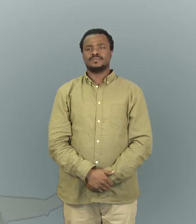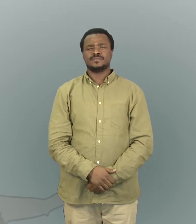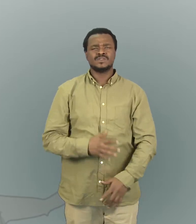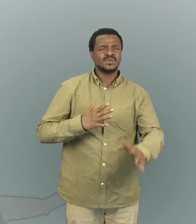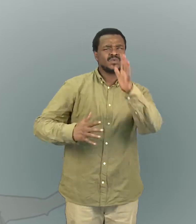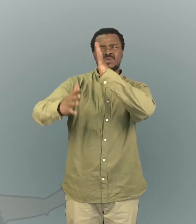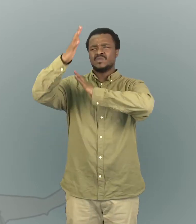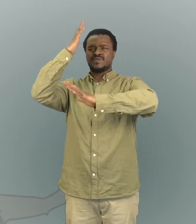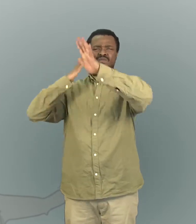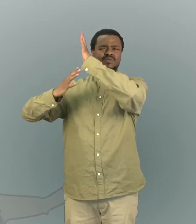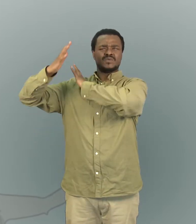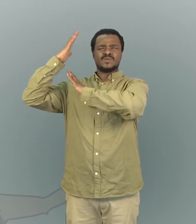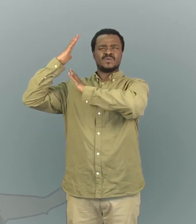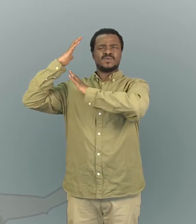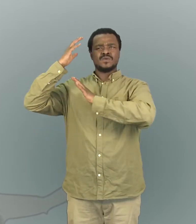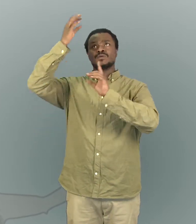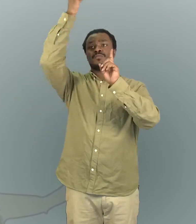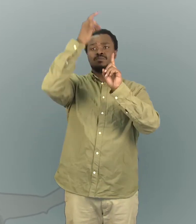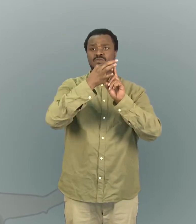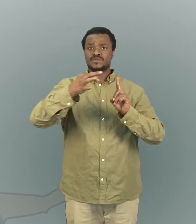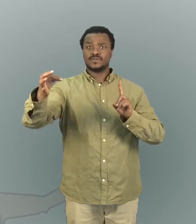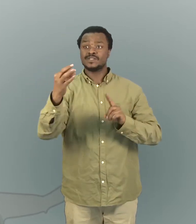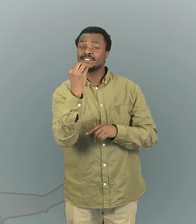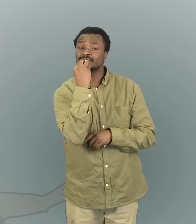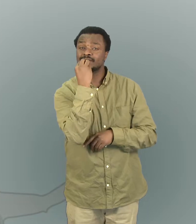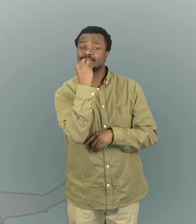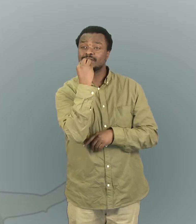le prophète isaïe a parlé de gens quand il a dit